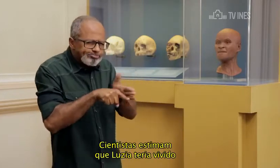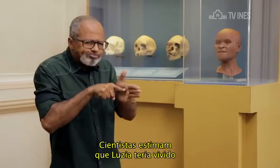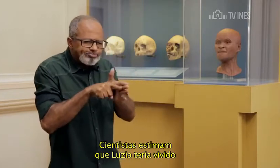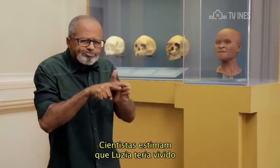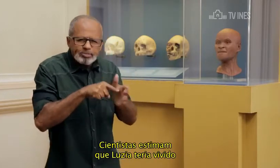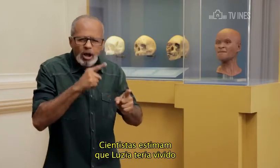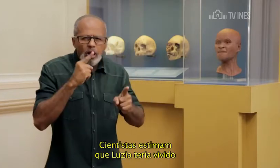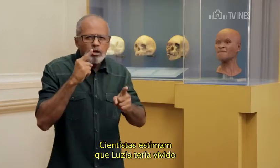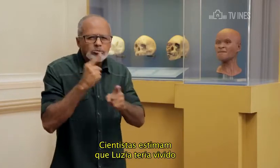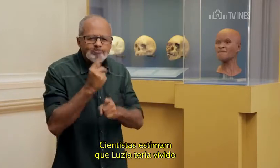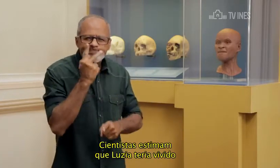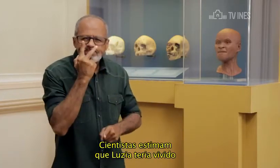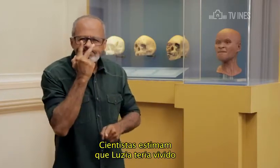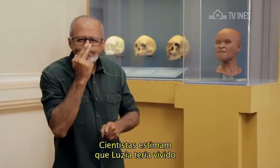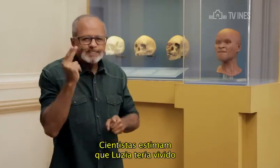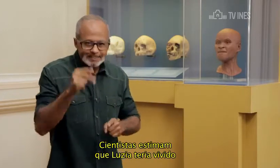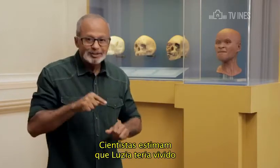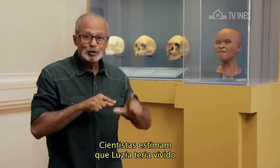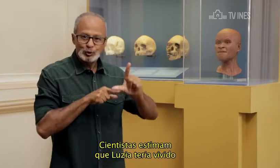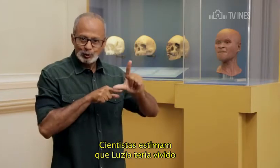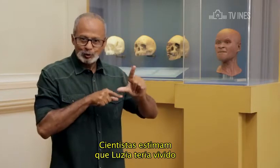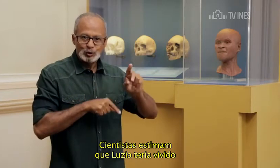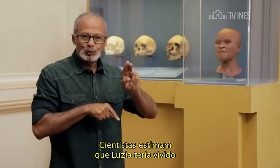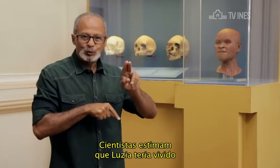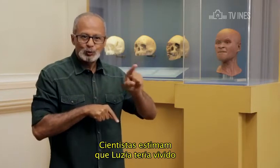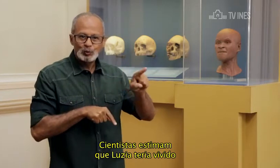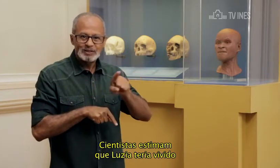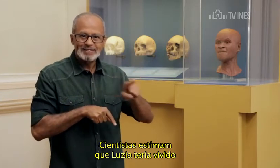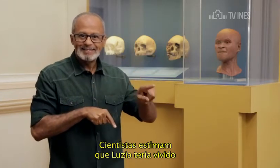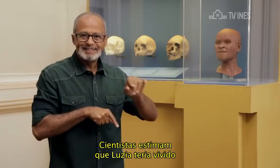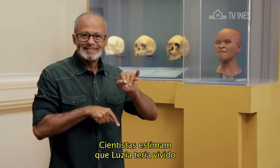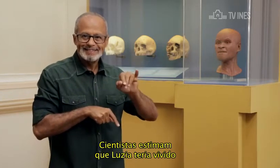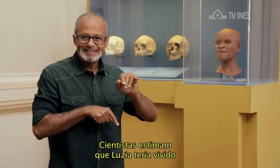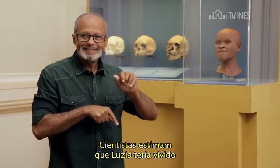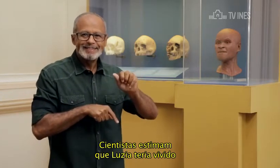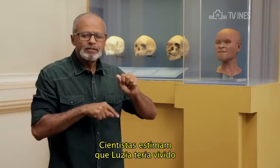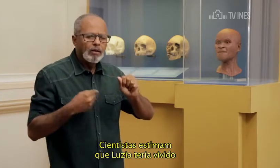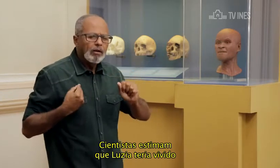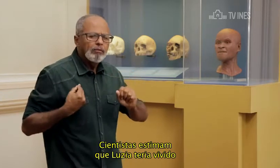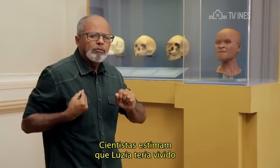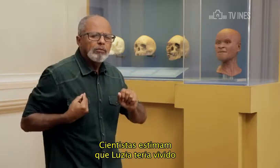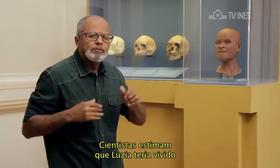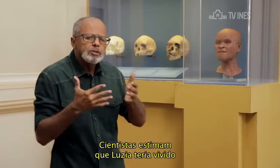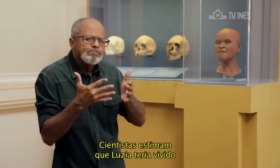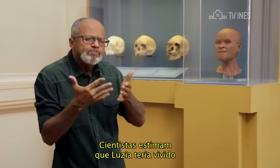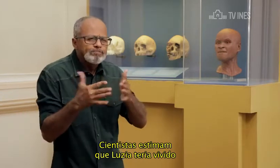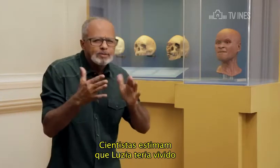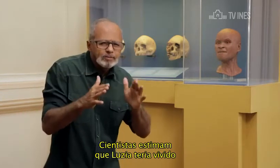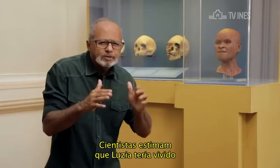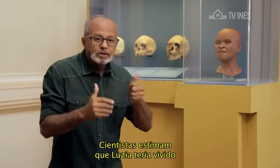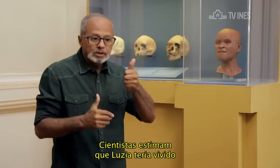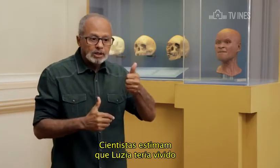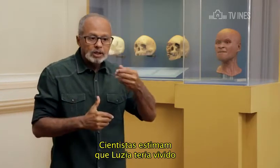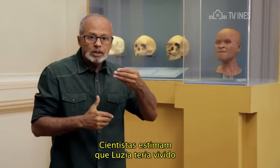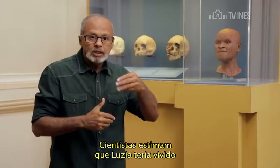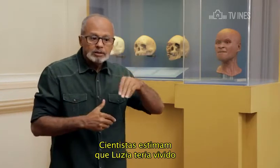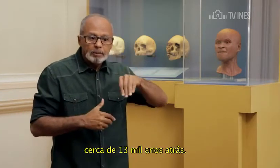estimam que Luzia teria vivido cerca